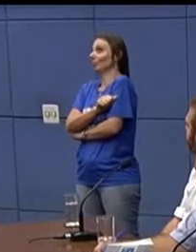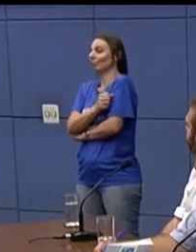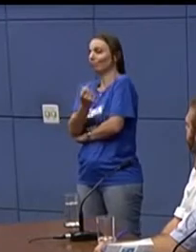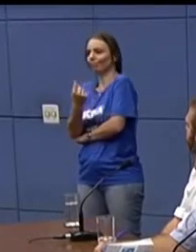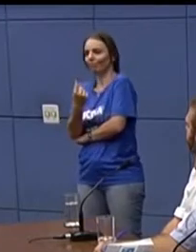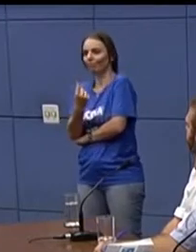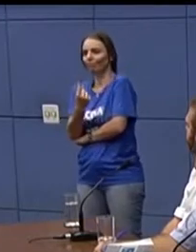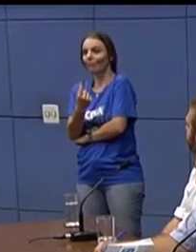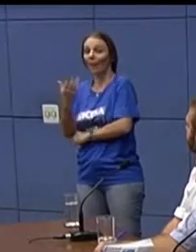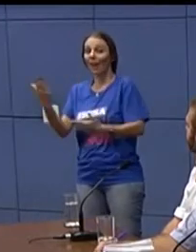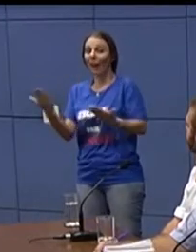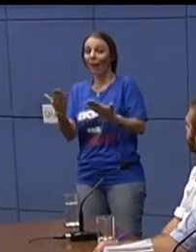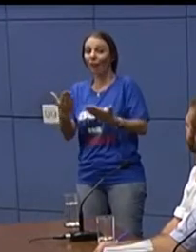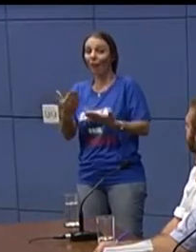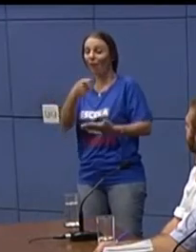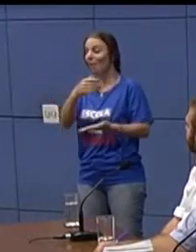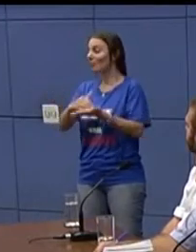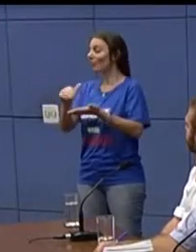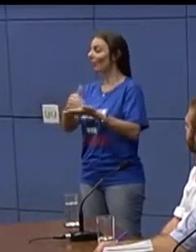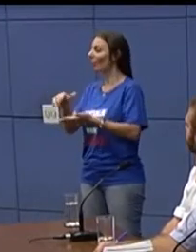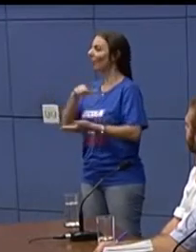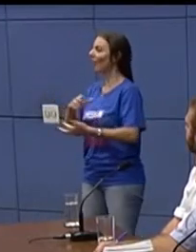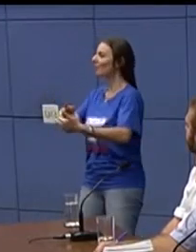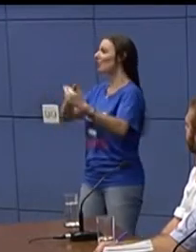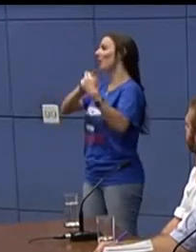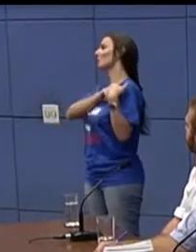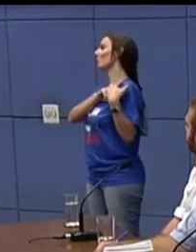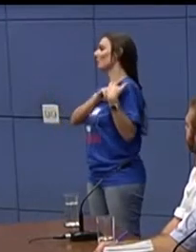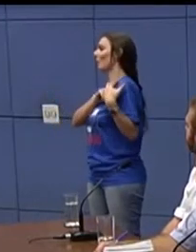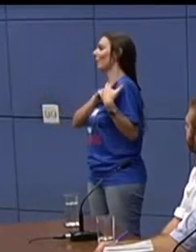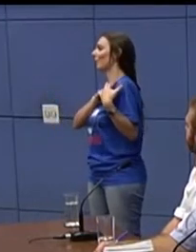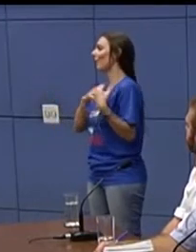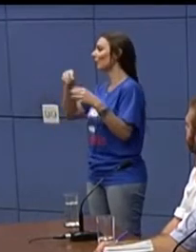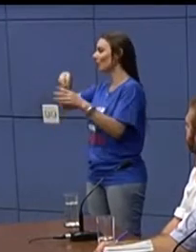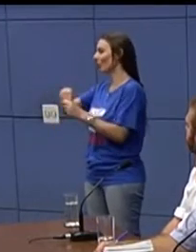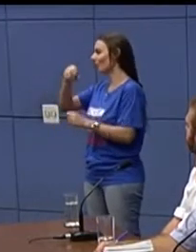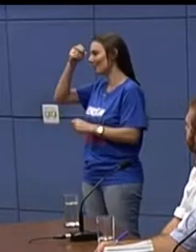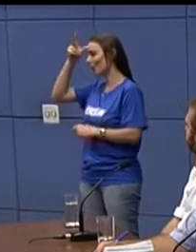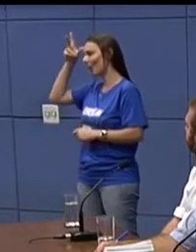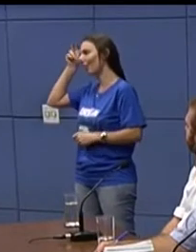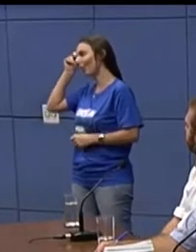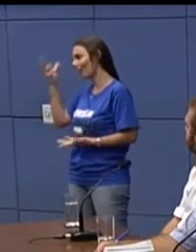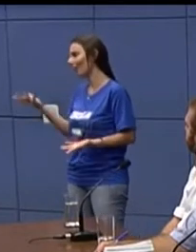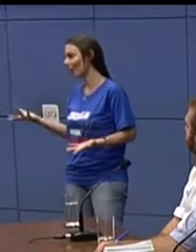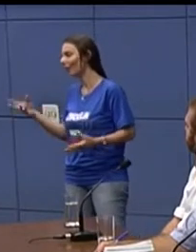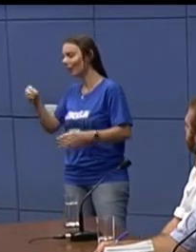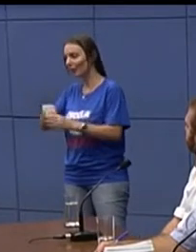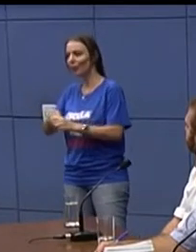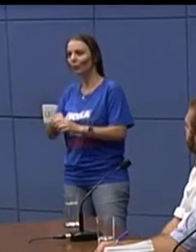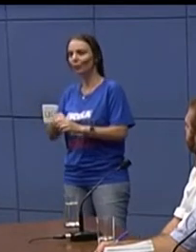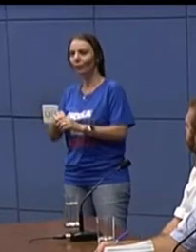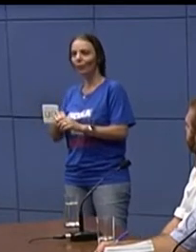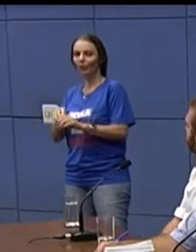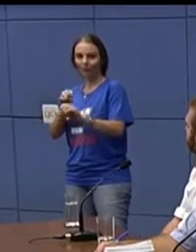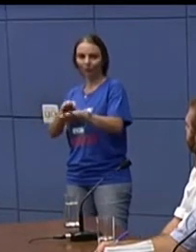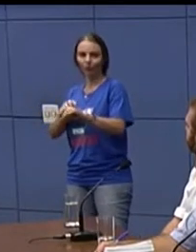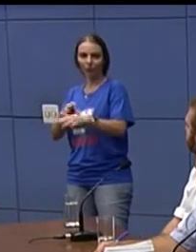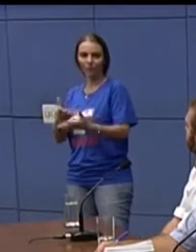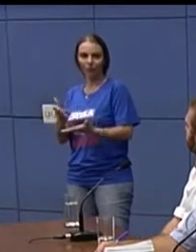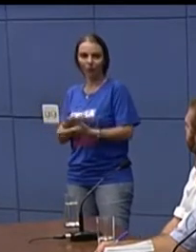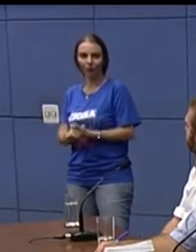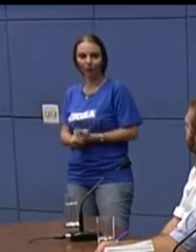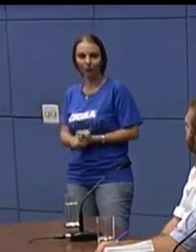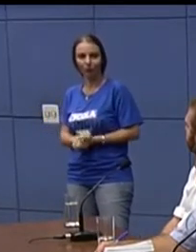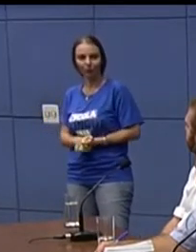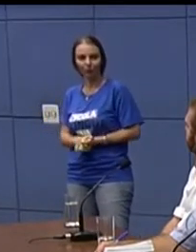minha responsabilidade, da Solange, nessa atuação transversal, que nós temos bastante na educação e nas